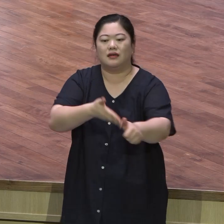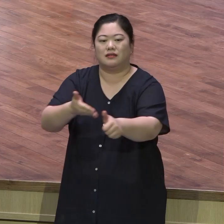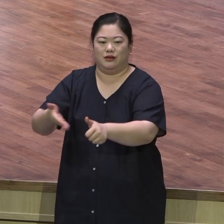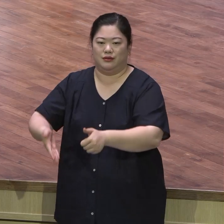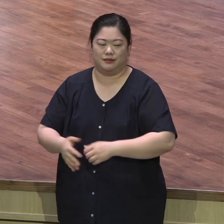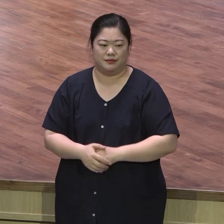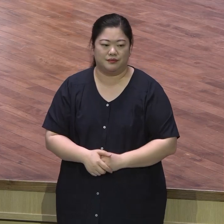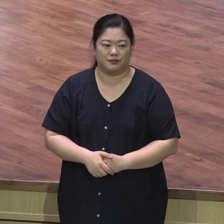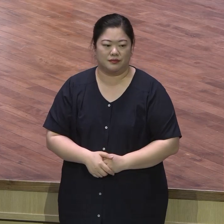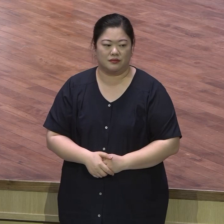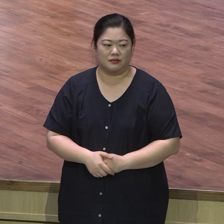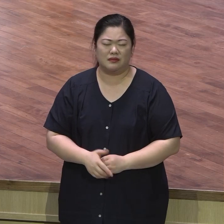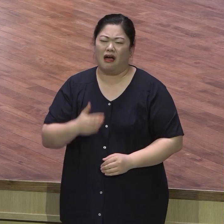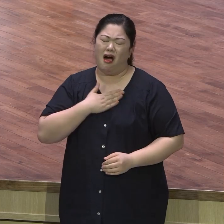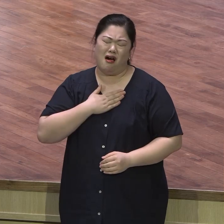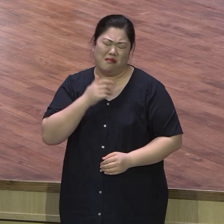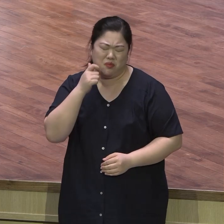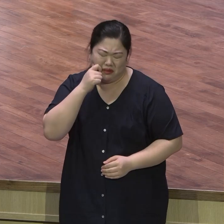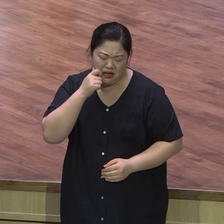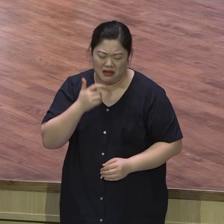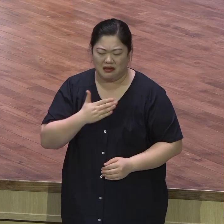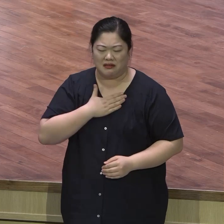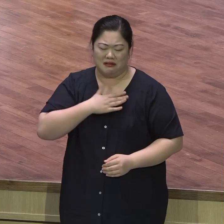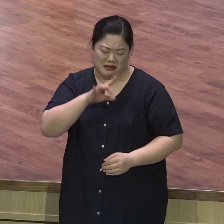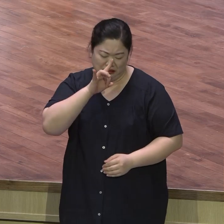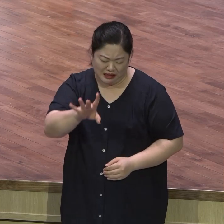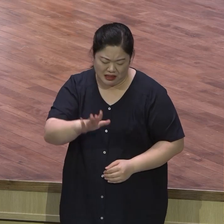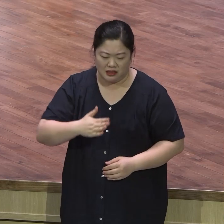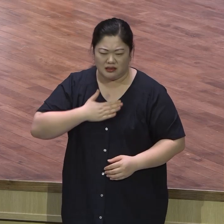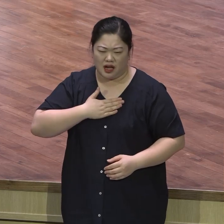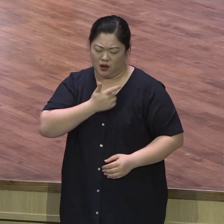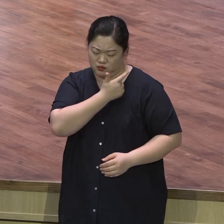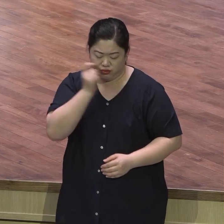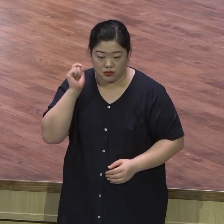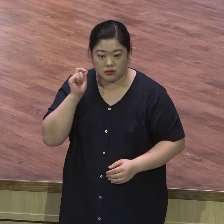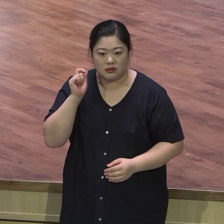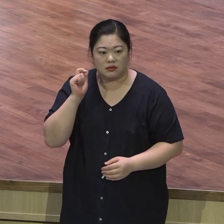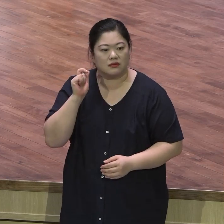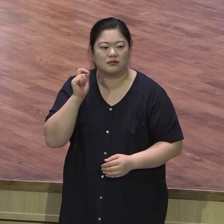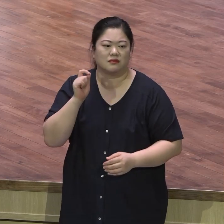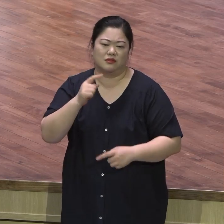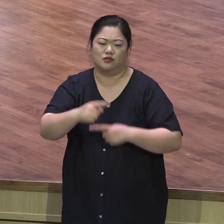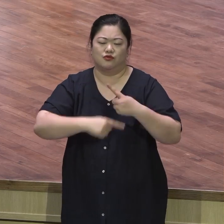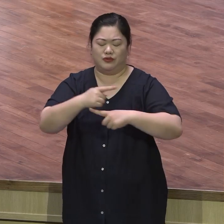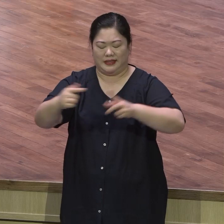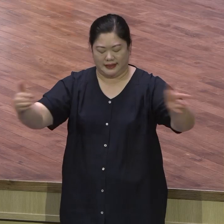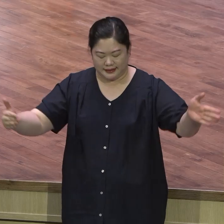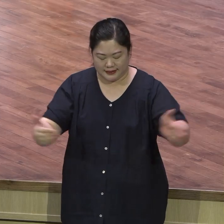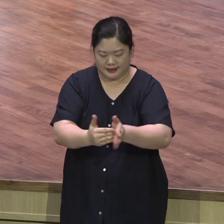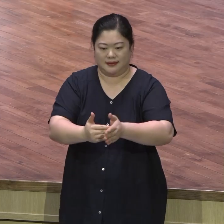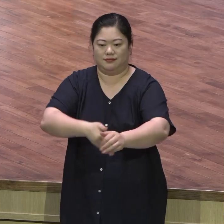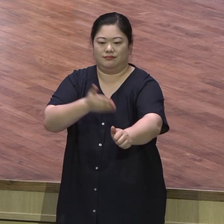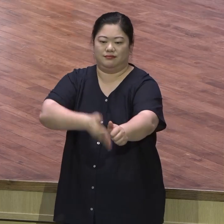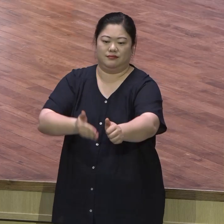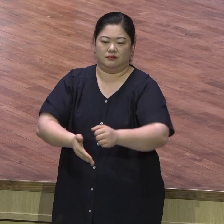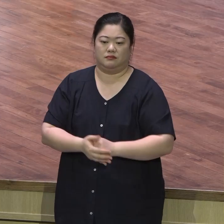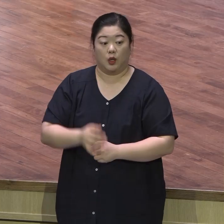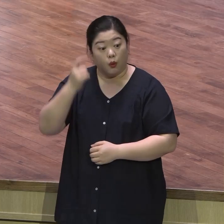나는 난데 나의 열등 없이 이 한계 이거 깨야 돼요 나의 수준 가지고 무슨 세계범을 하겠어요 내 수준 가지고